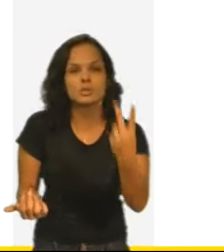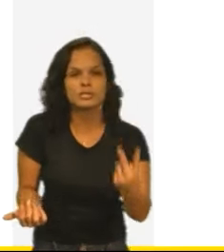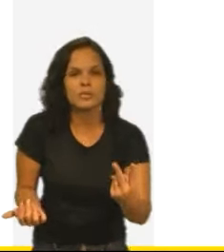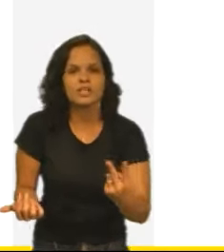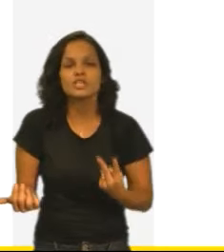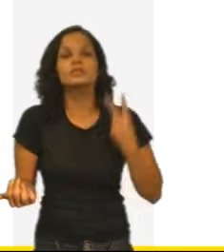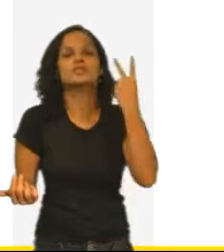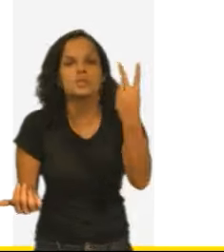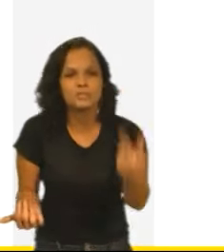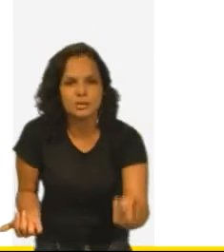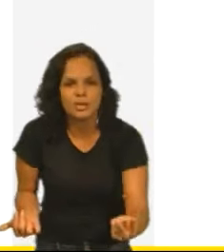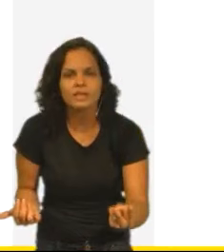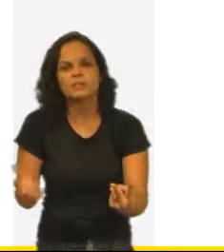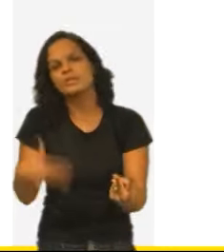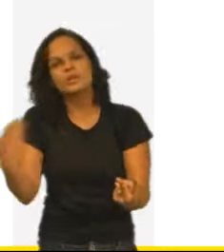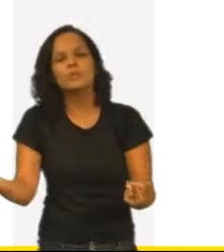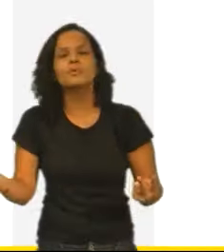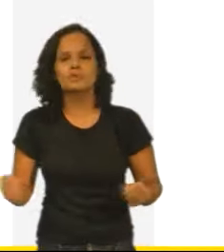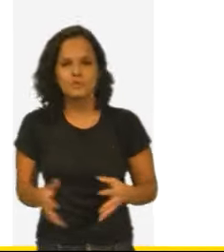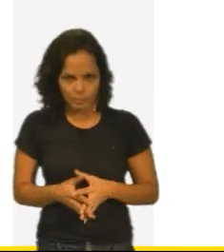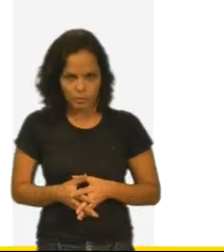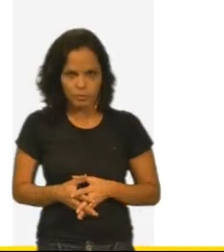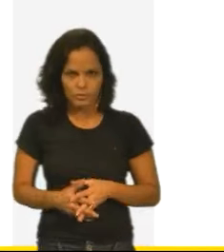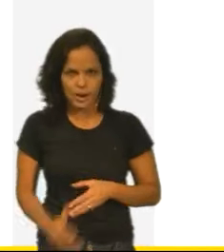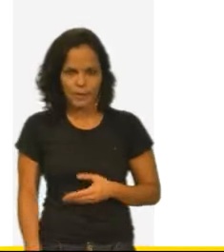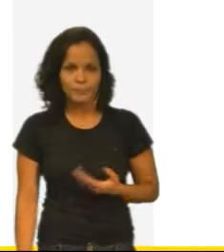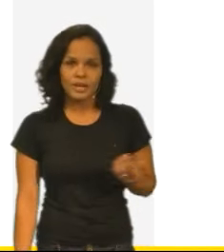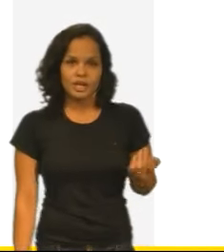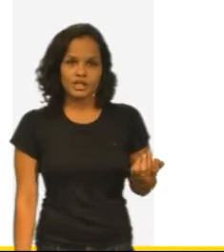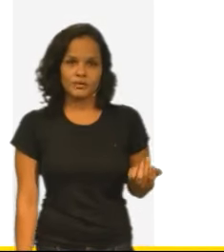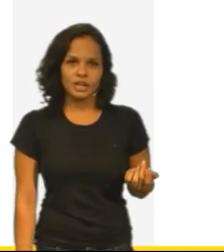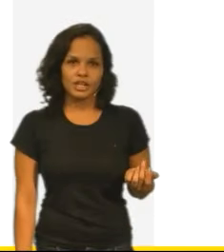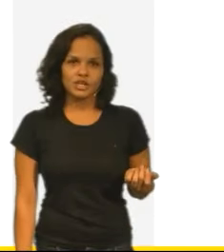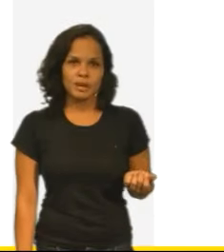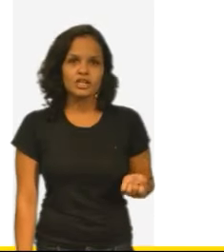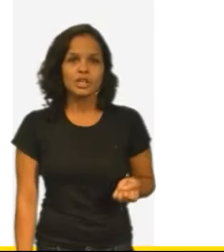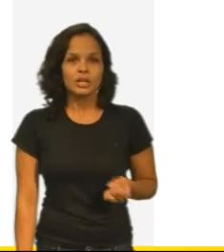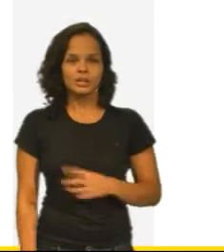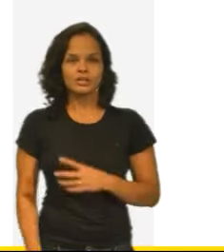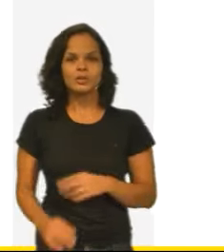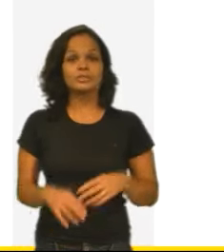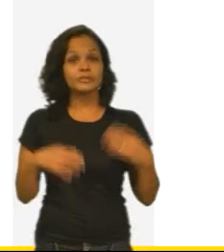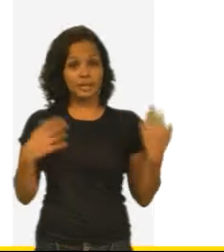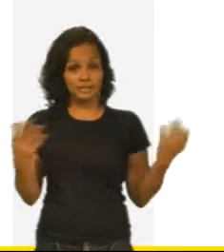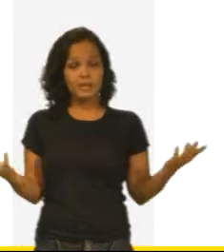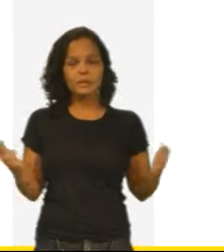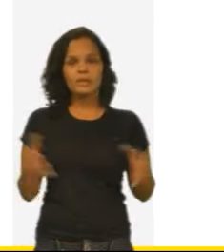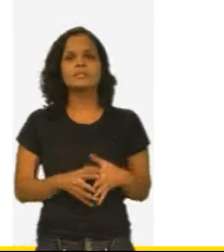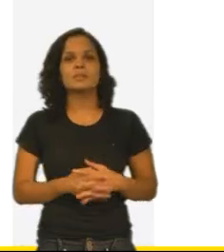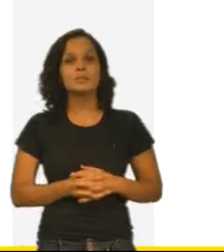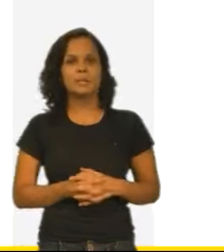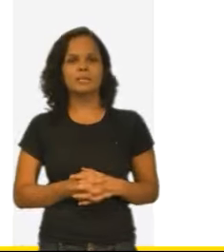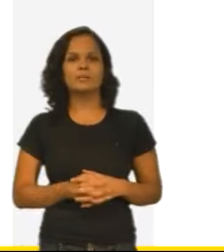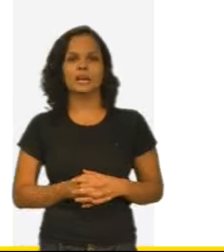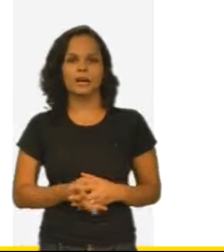estão agindo, os dois estão realizando a ação, por isso o verbo no plural. Diferentemente dessa outra frase também, que é um exemplo da mesma